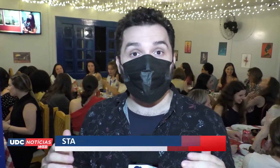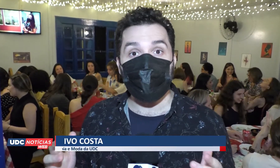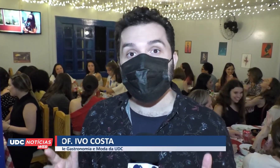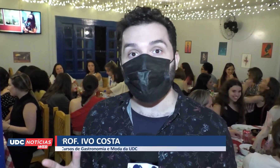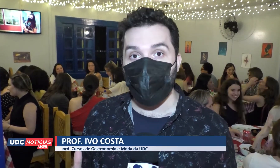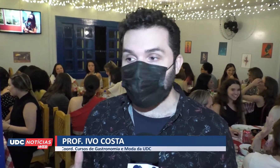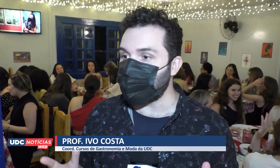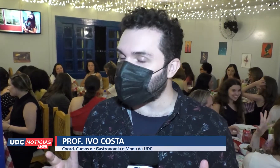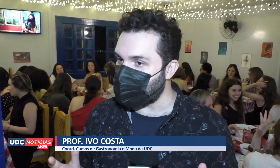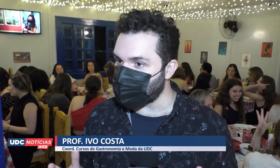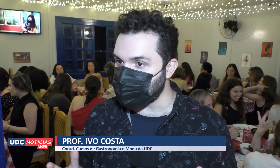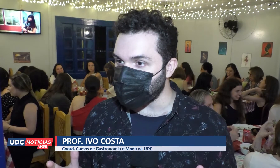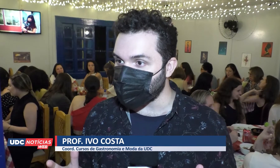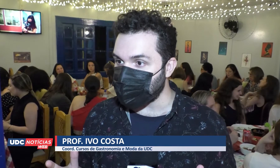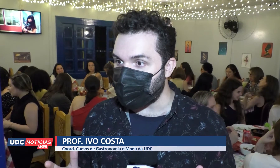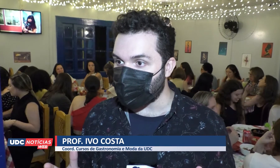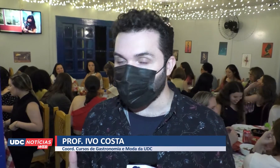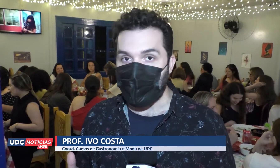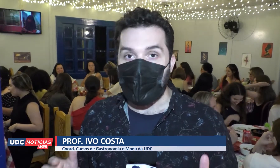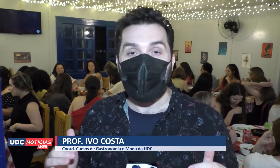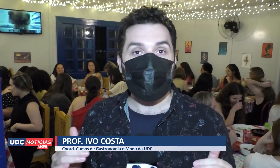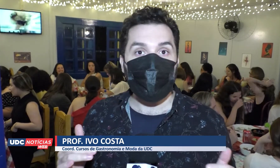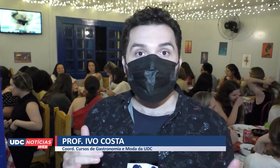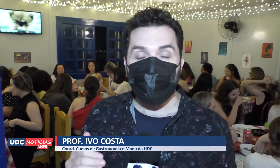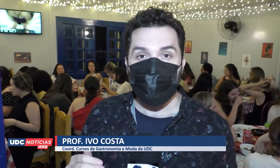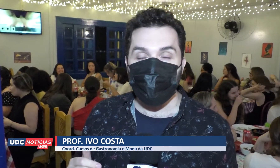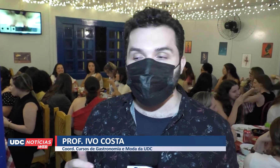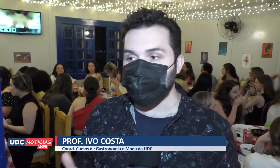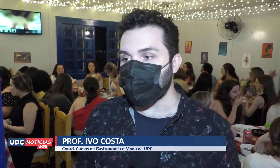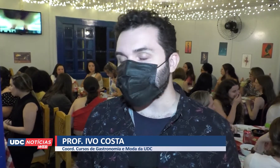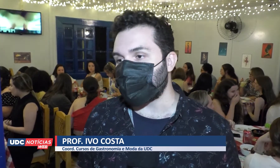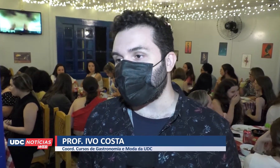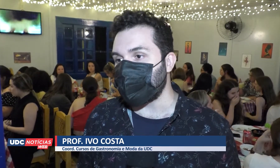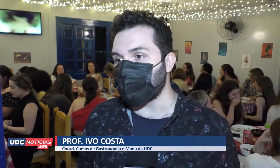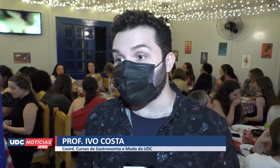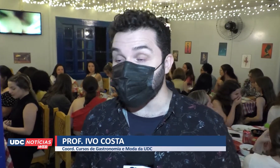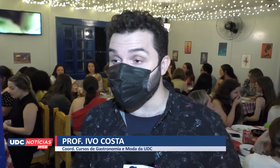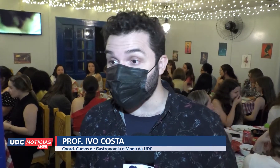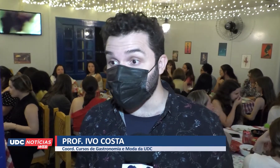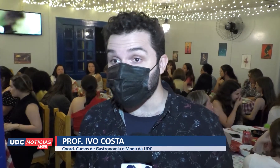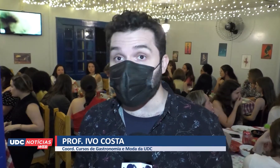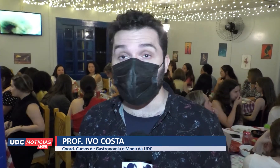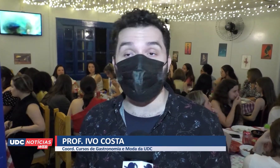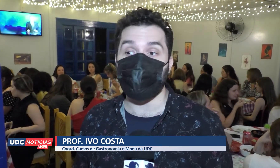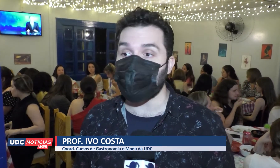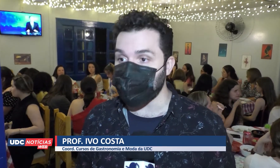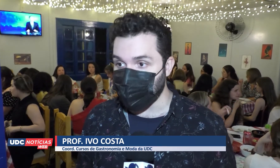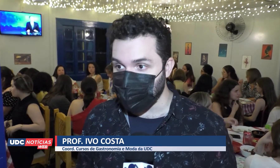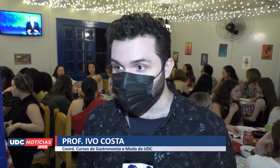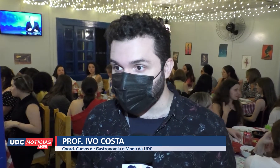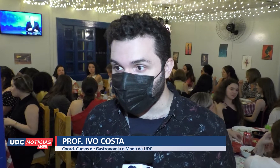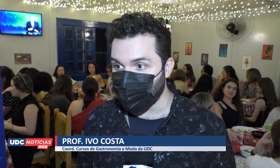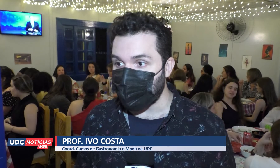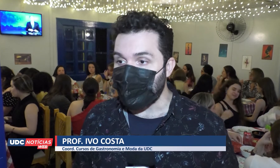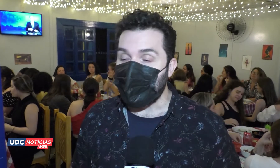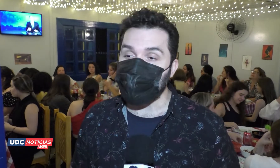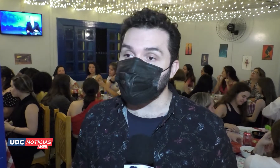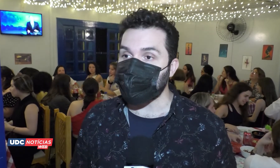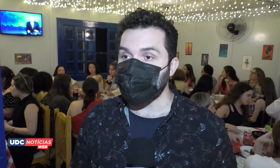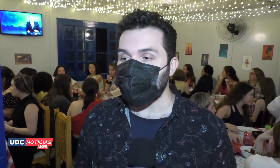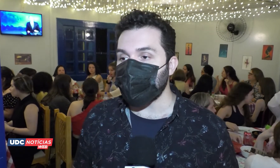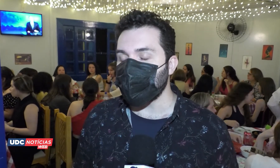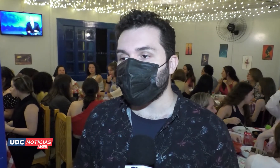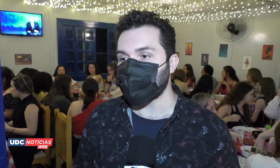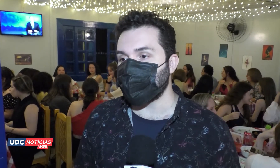né, dessa cozinha boêmia que é a cozinha de boteco. Além do serviço de cozinha, eles aprendem também o serviço de salão, porque eles que estão servindo.